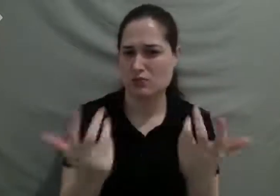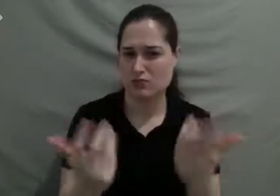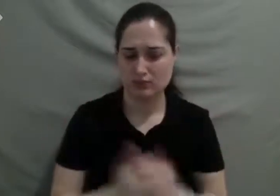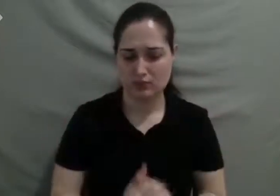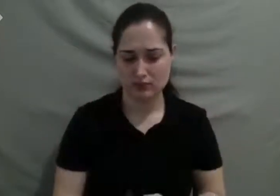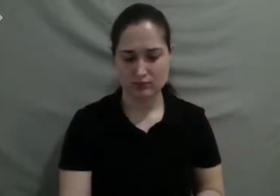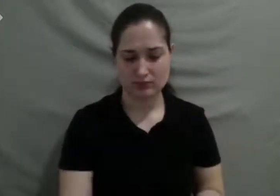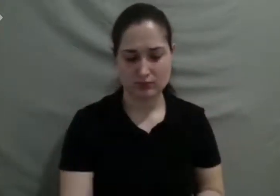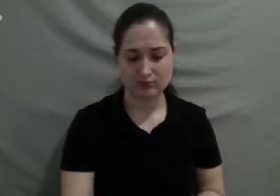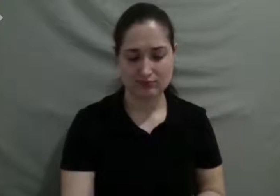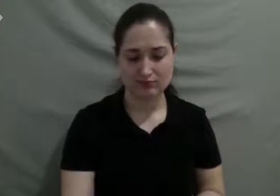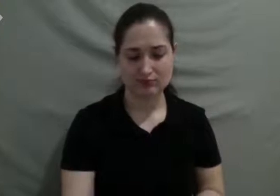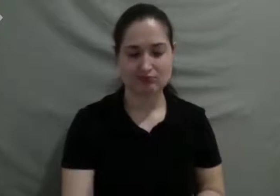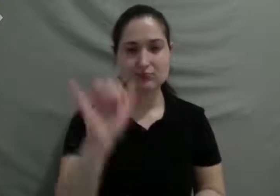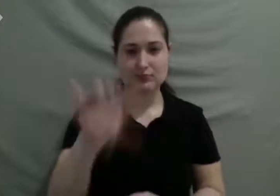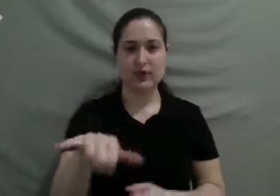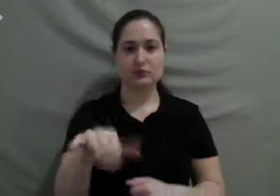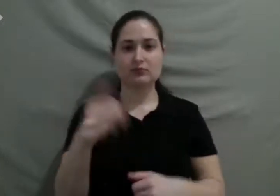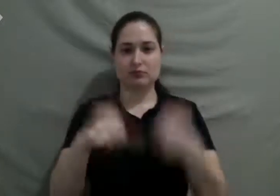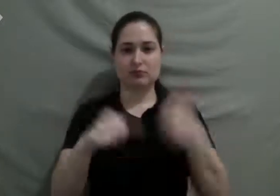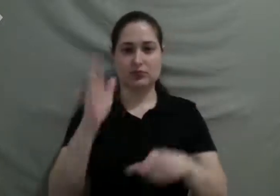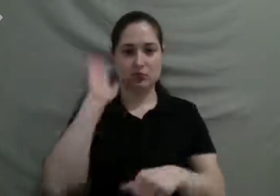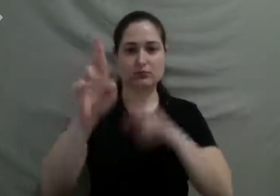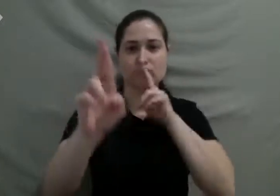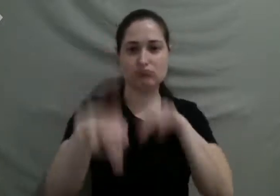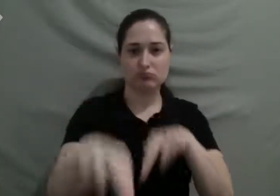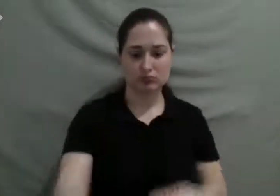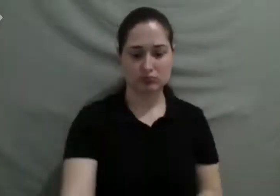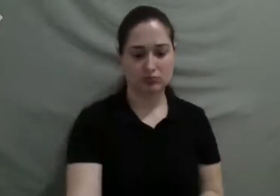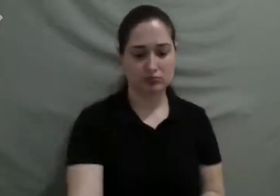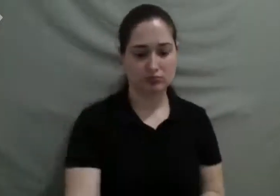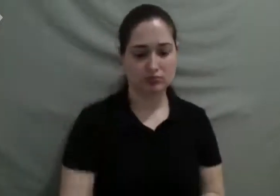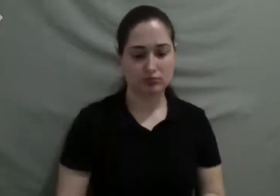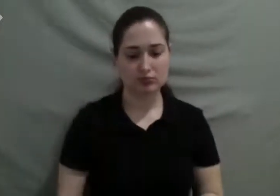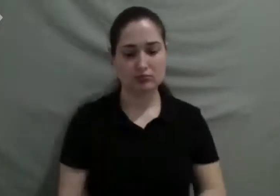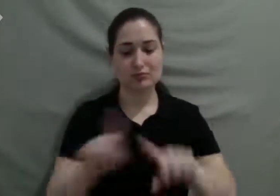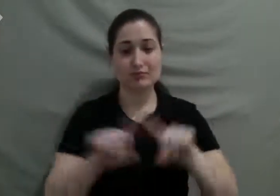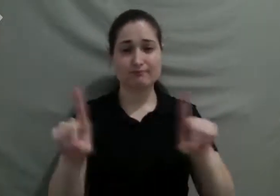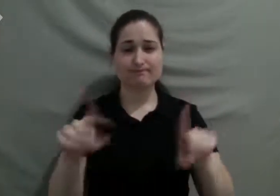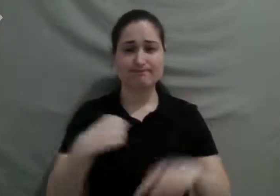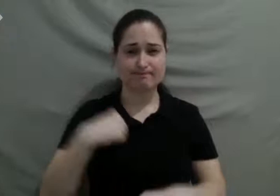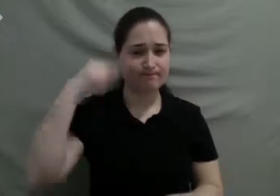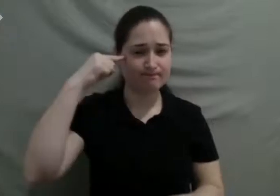Bueno, también esa la puede contestar Alisa, pero creo que